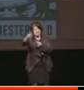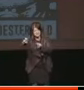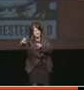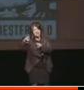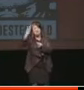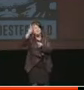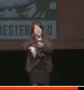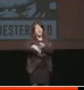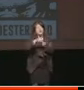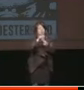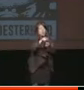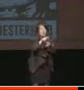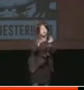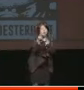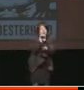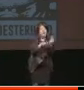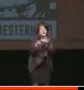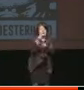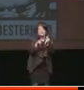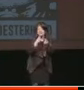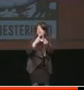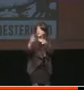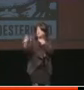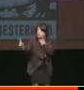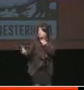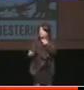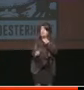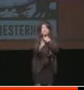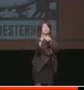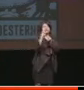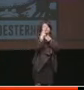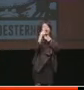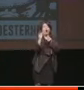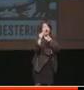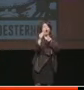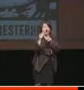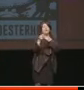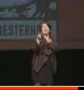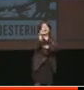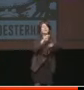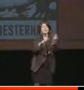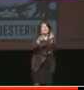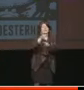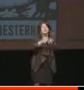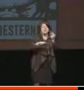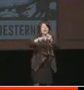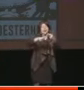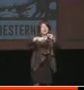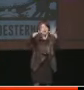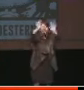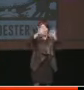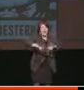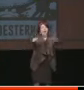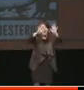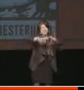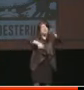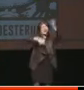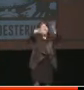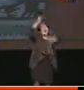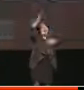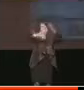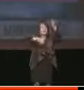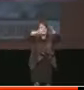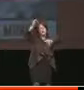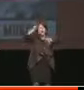giovanissimo disegnatore che disegnava i chicchi di neve che cadevano su Buenos Aires all'inizio dell'Eternauta vale a dire José